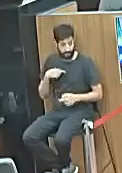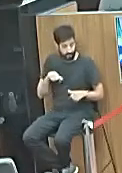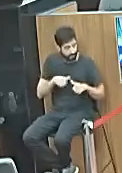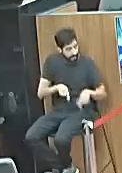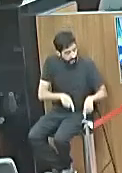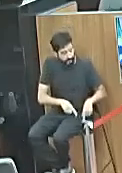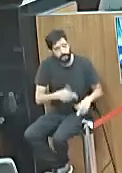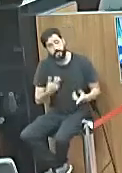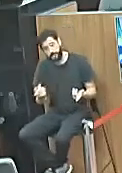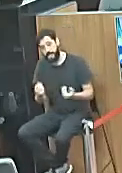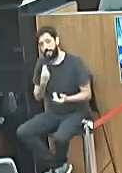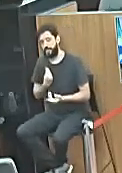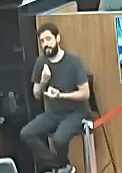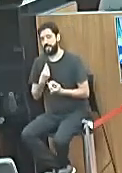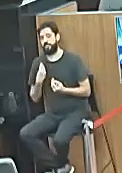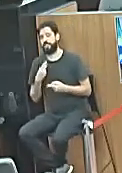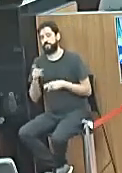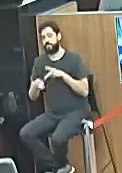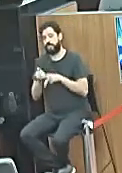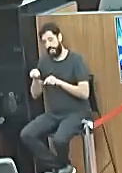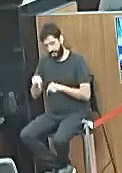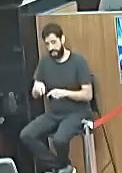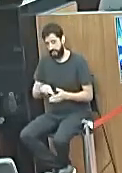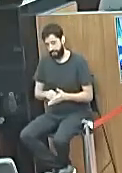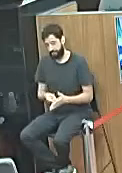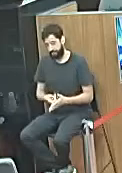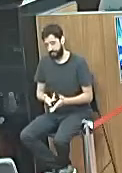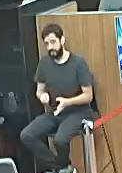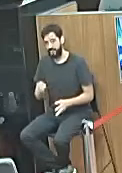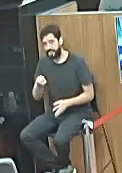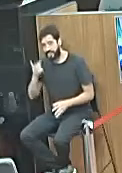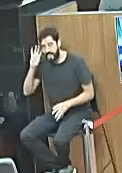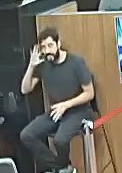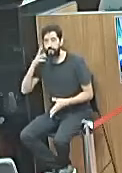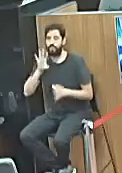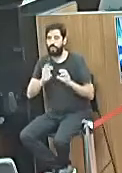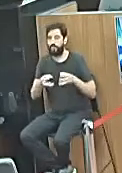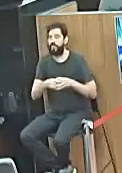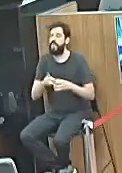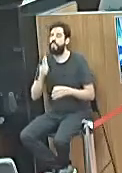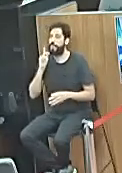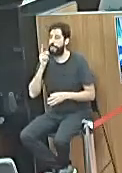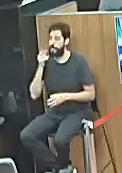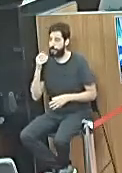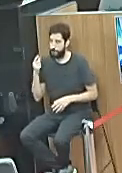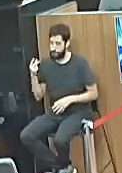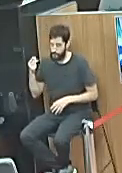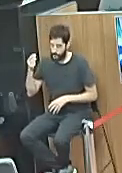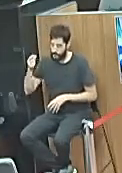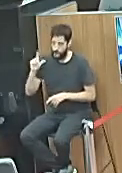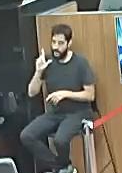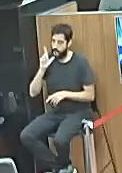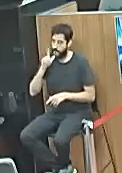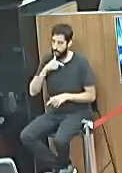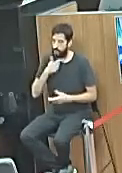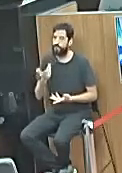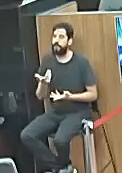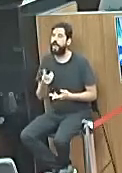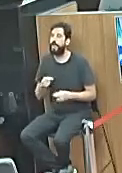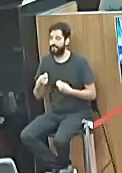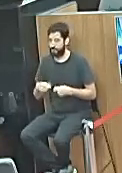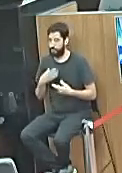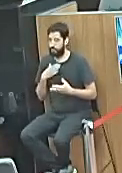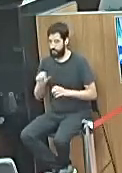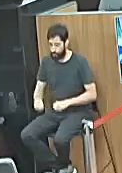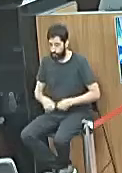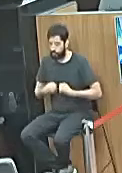a gente aprende que quando uma decisão vai ser feita coletivamente ela demora tempo e ela despende muito esforço nos